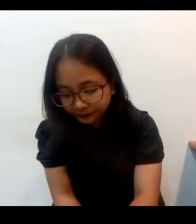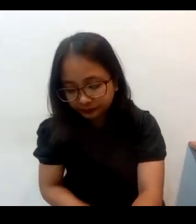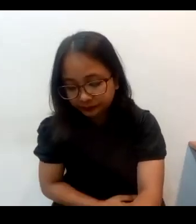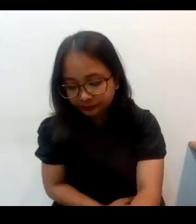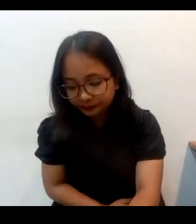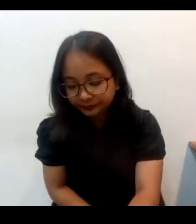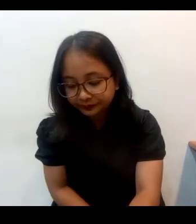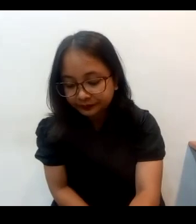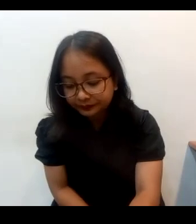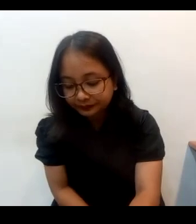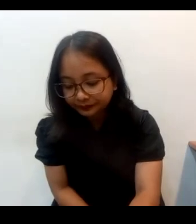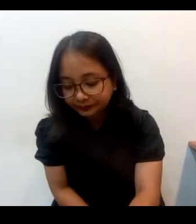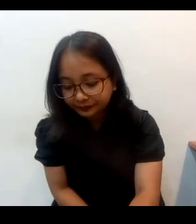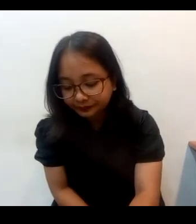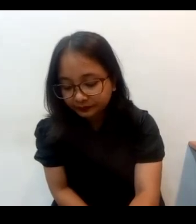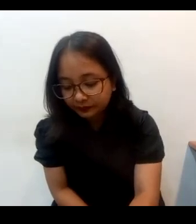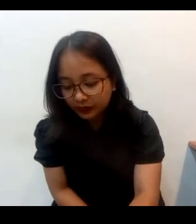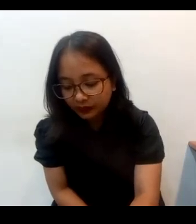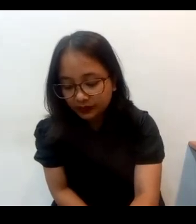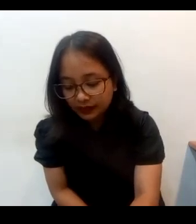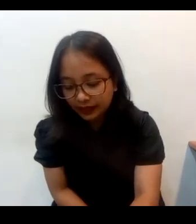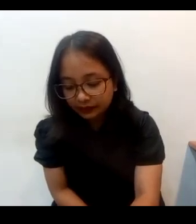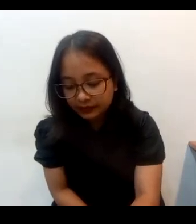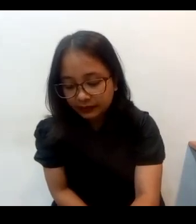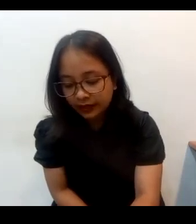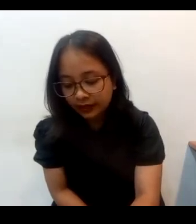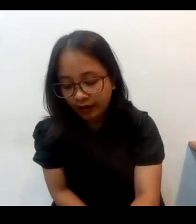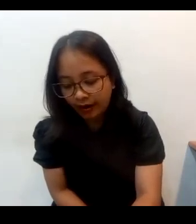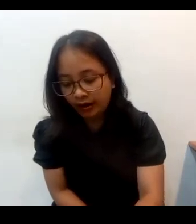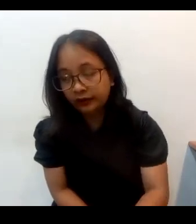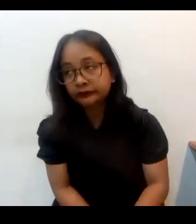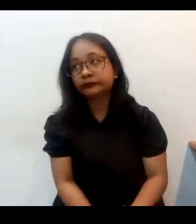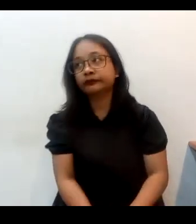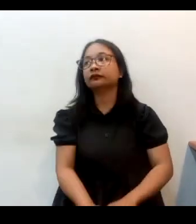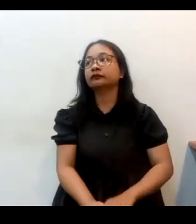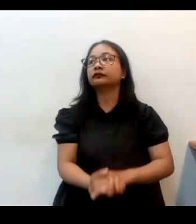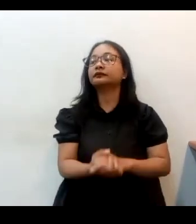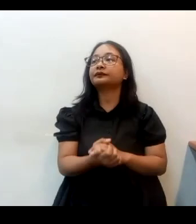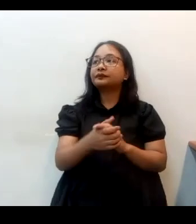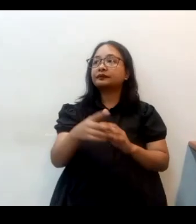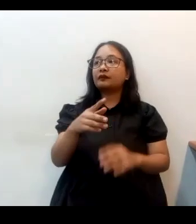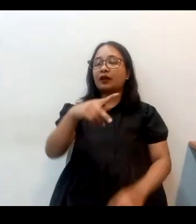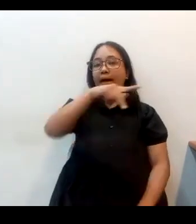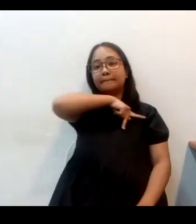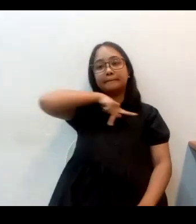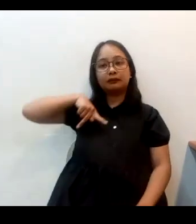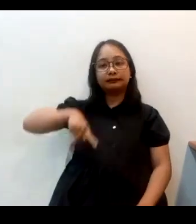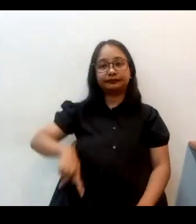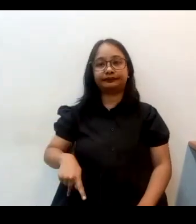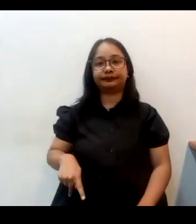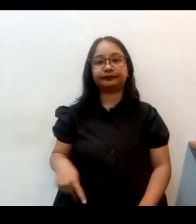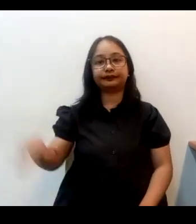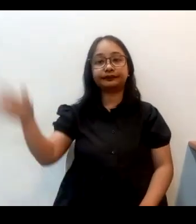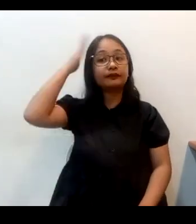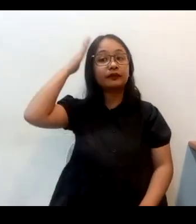ang nalalaman ko. Bagaman ako'y dating bulag, ngayon nakakakita na ako. Pharisees knew the